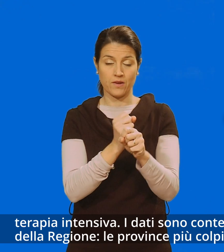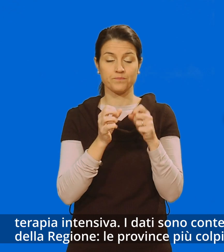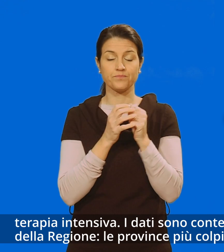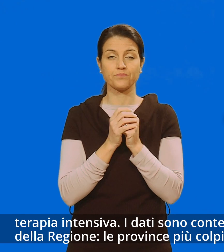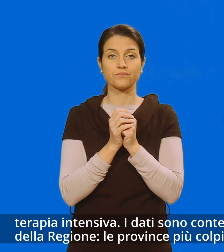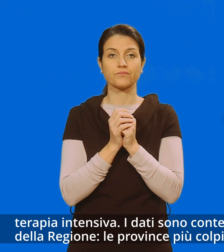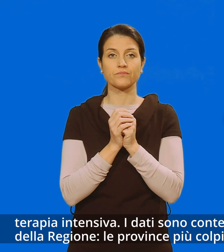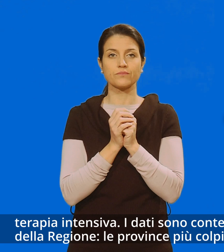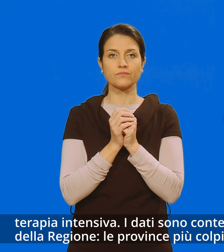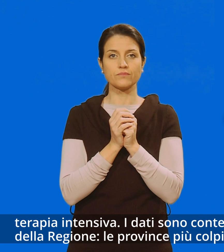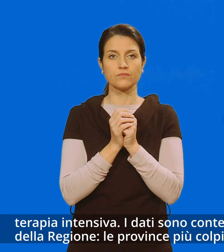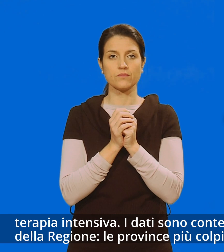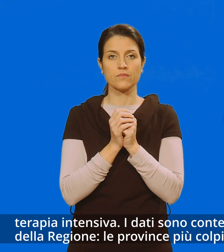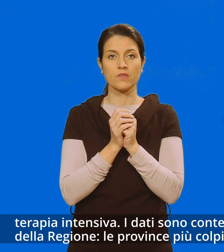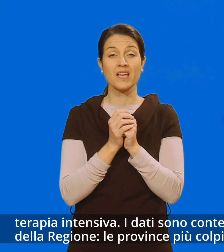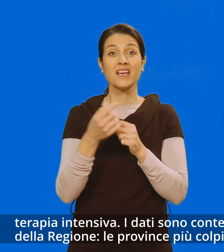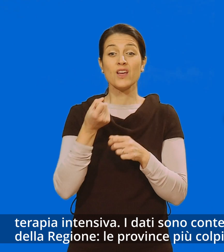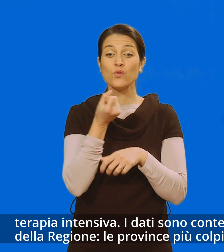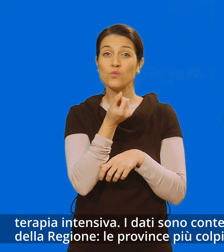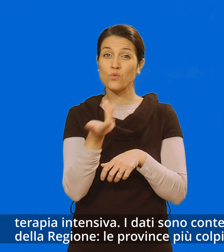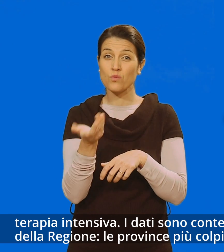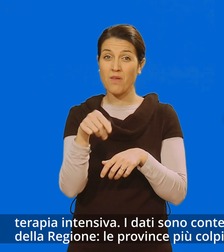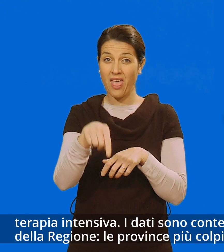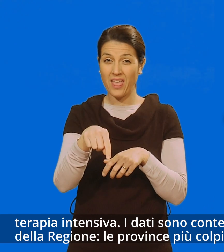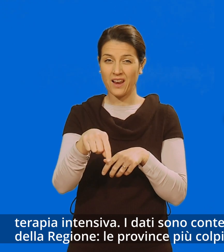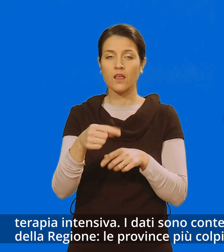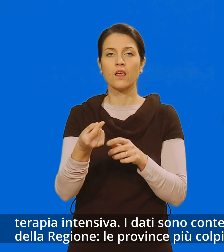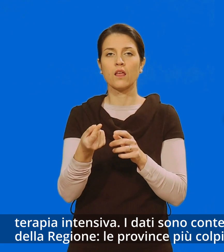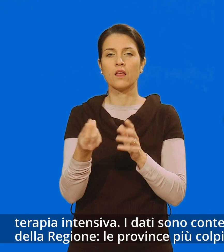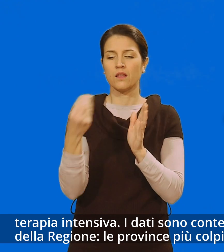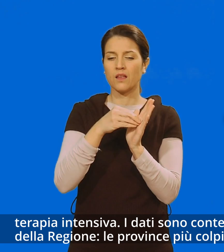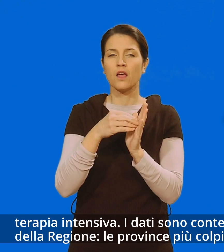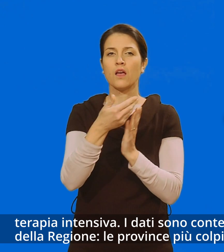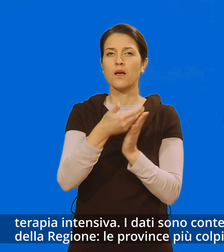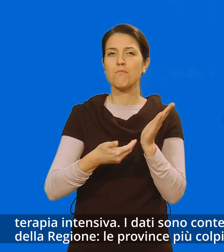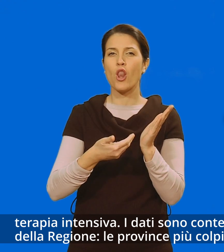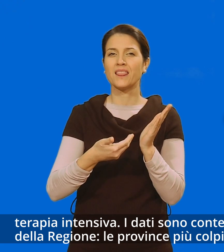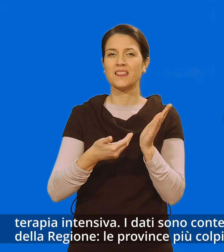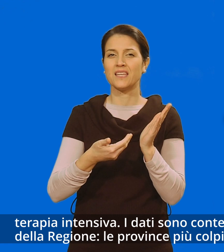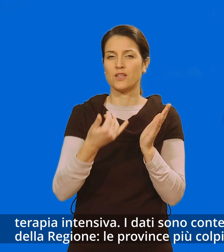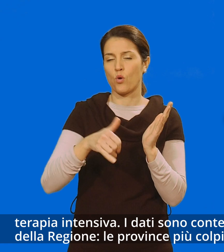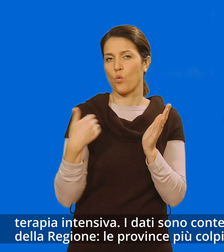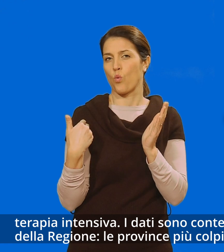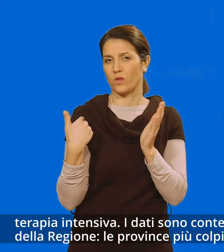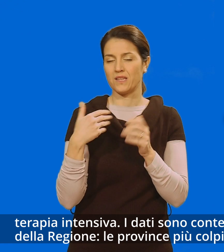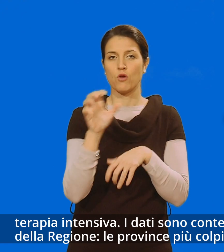intensiva i dati sono contenuti nell'ultimo bollettino della regione le province più